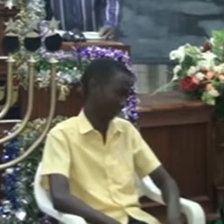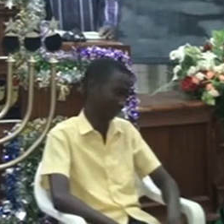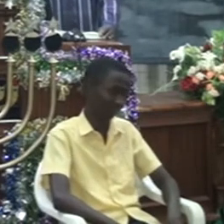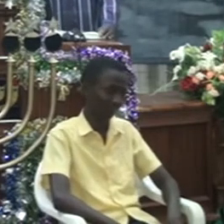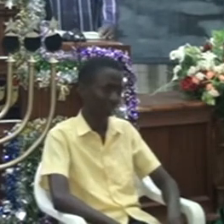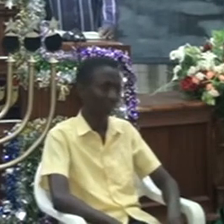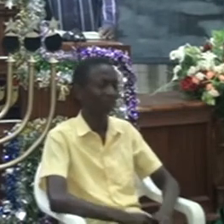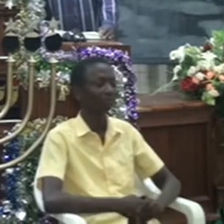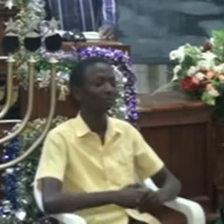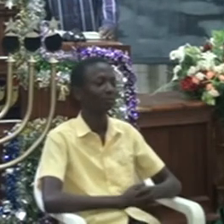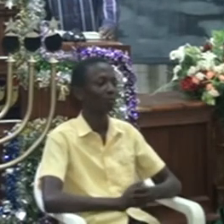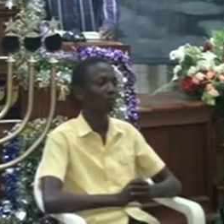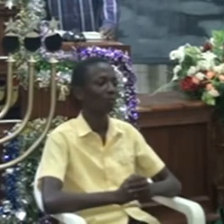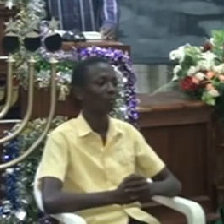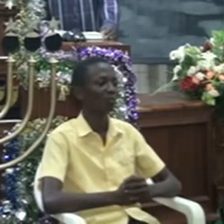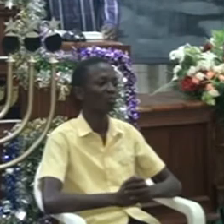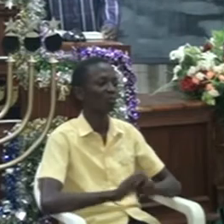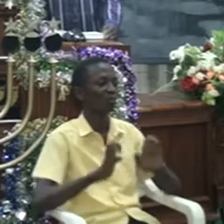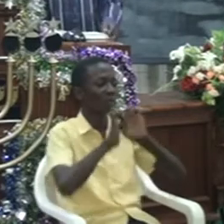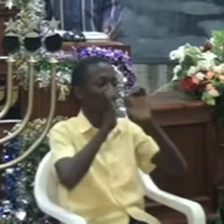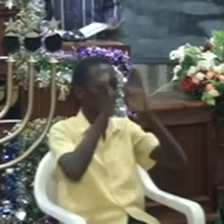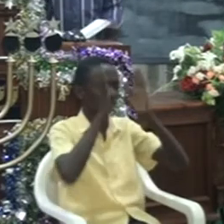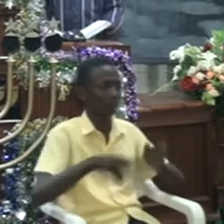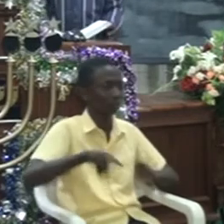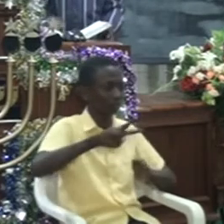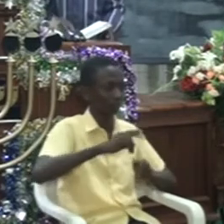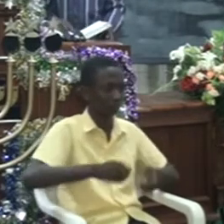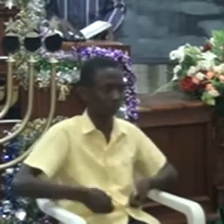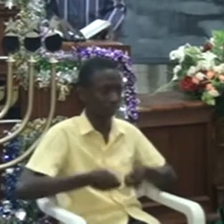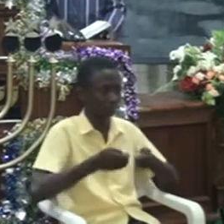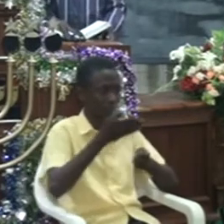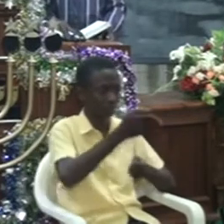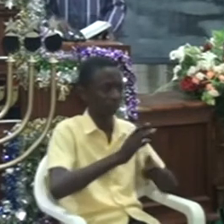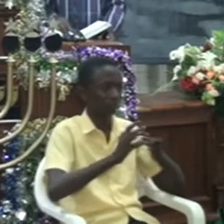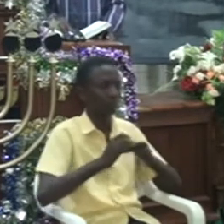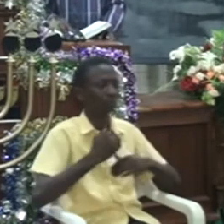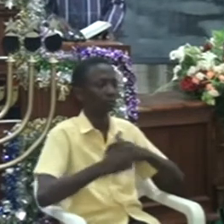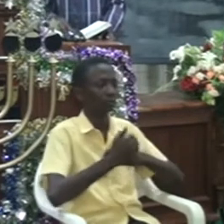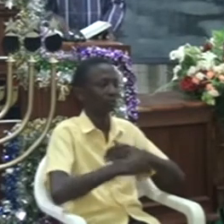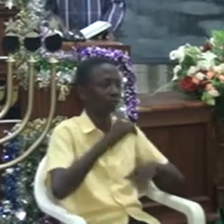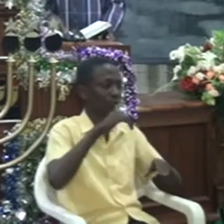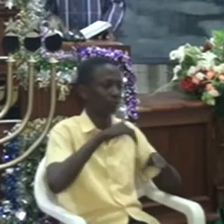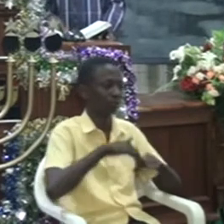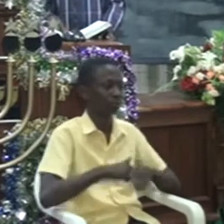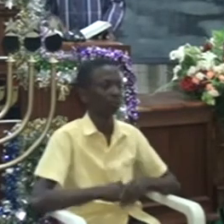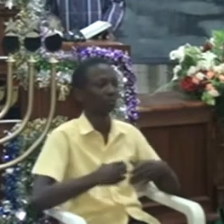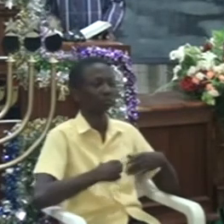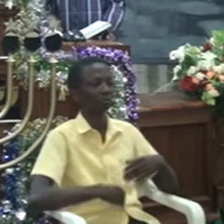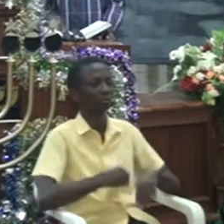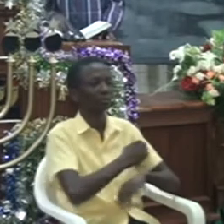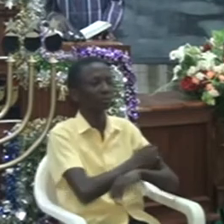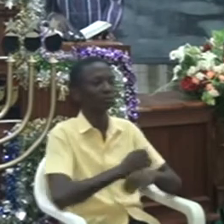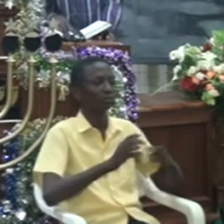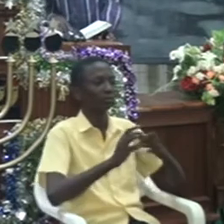ambao wanaomngojea. L'Éternel vous donnera du pain dans l'angoisse et de